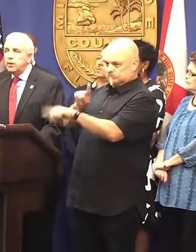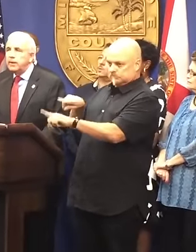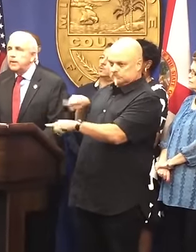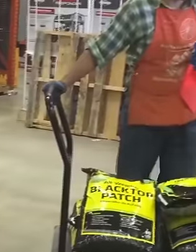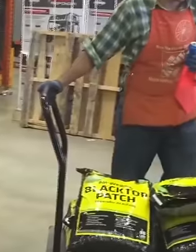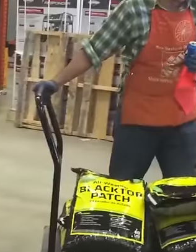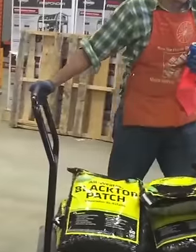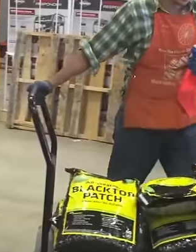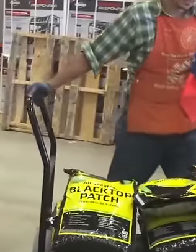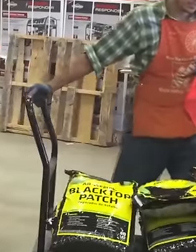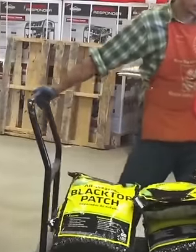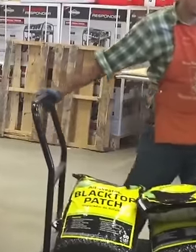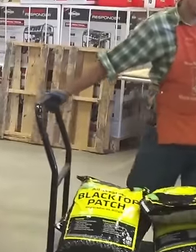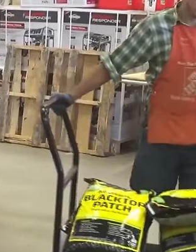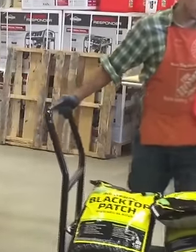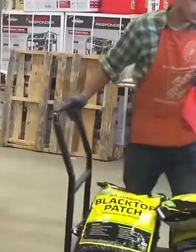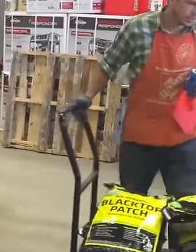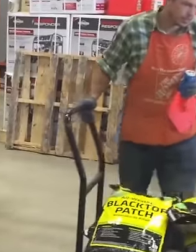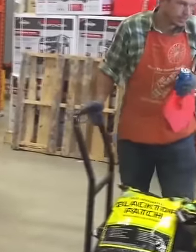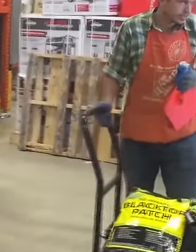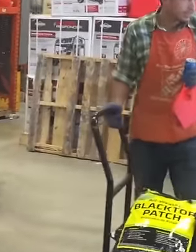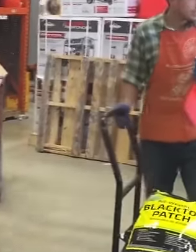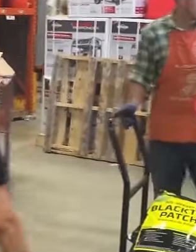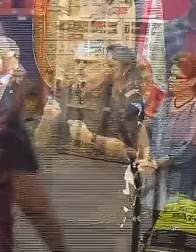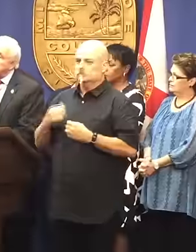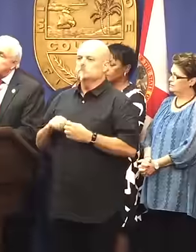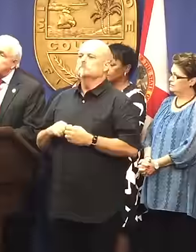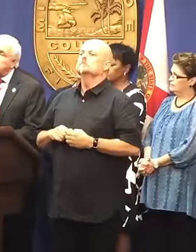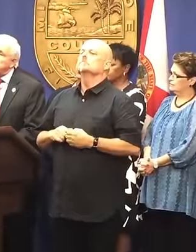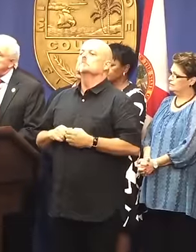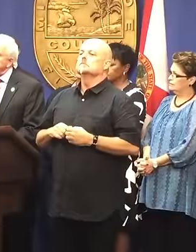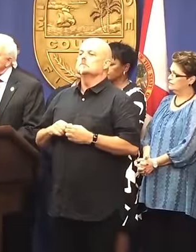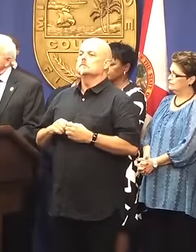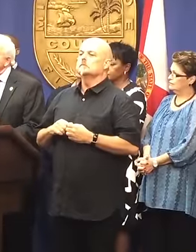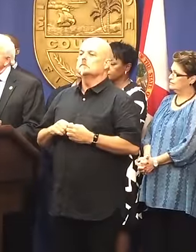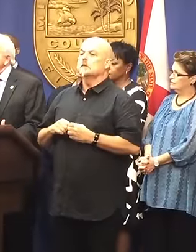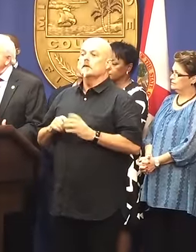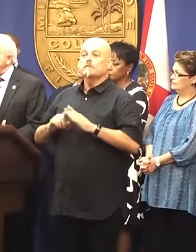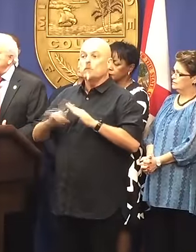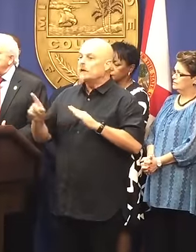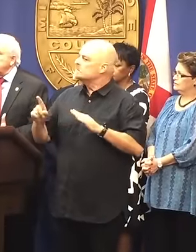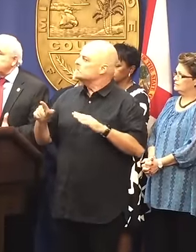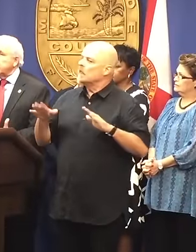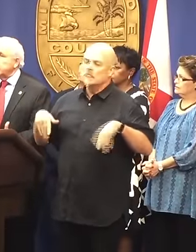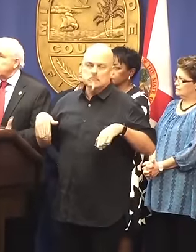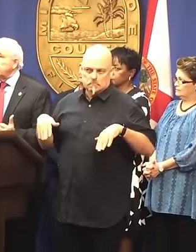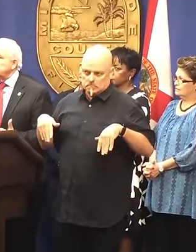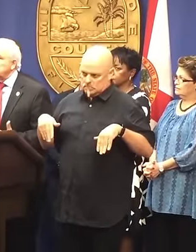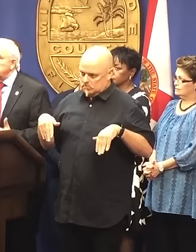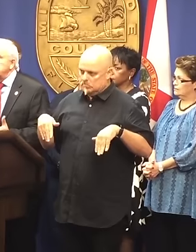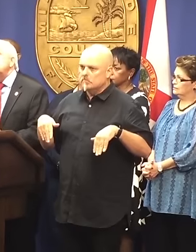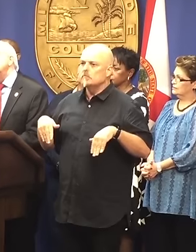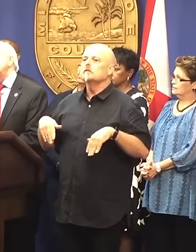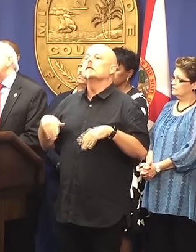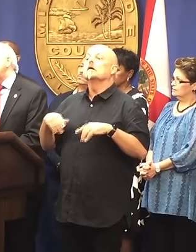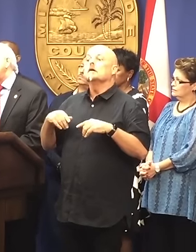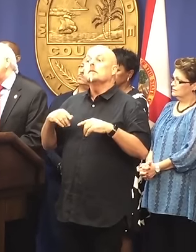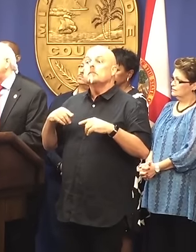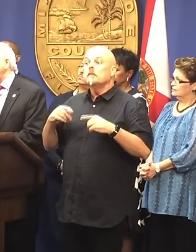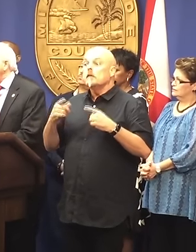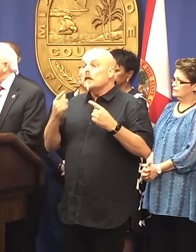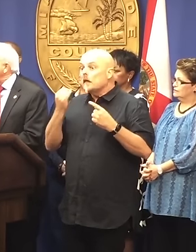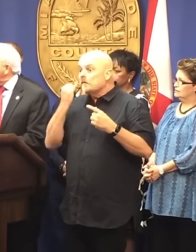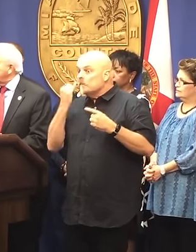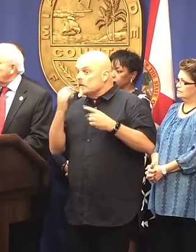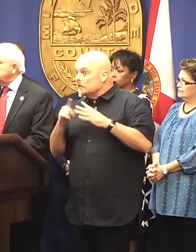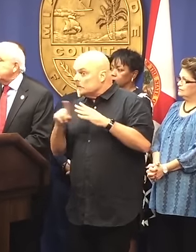evacuación todavía, los residentes deben prepararse para la tormenta. Si la tormenta viene hasta nosotros,